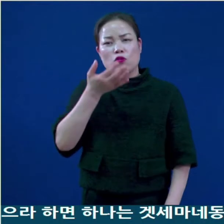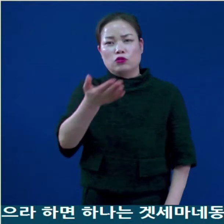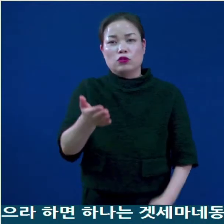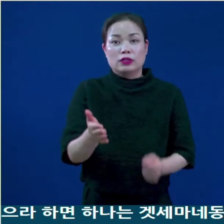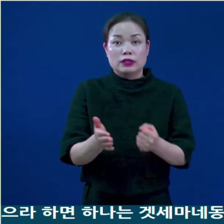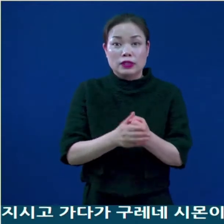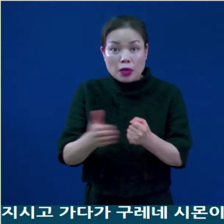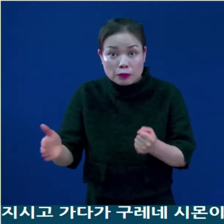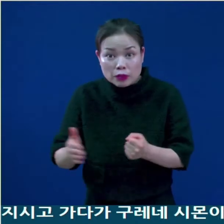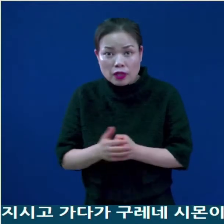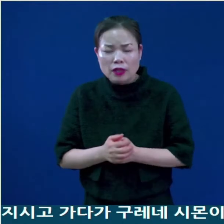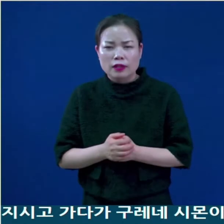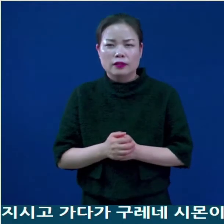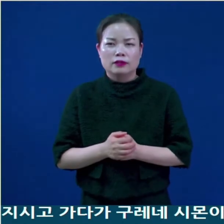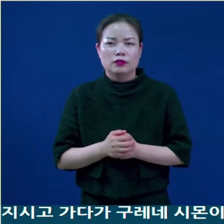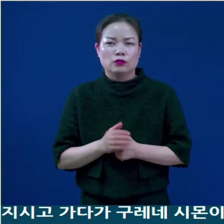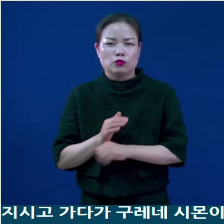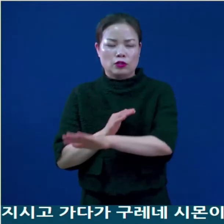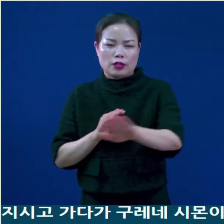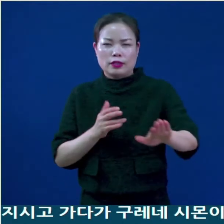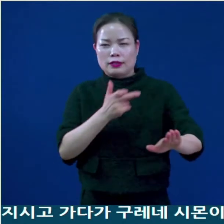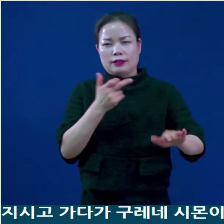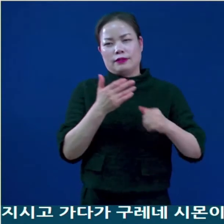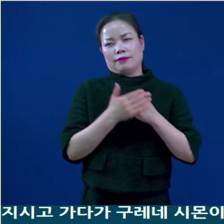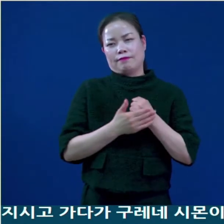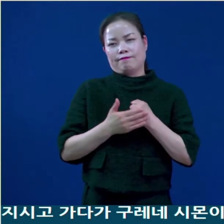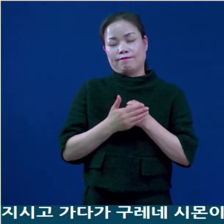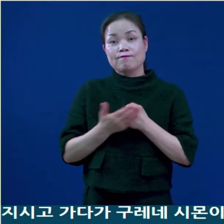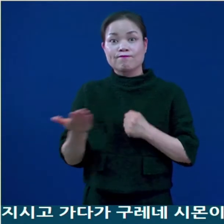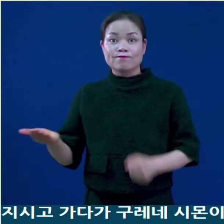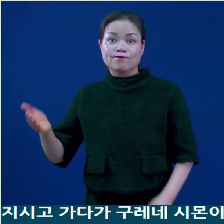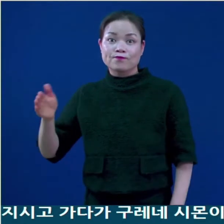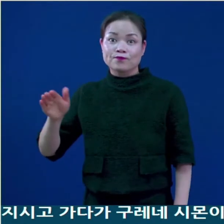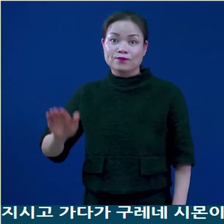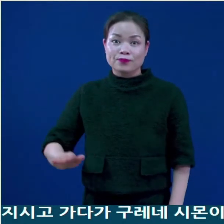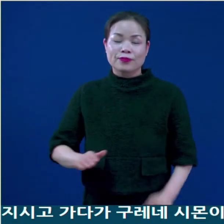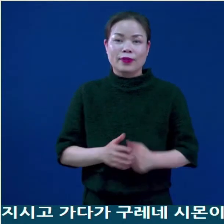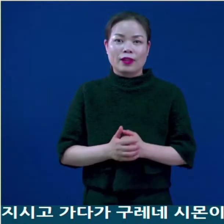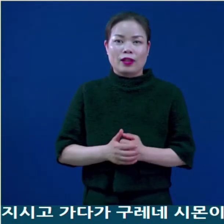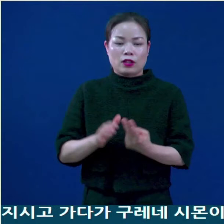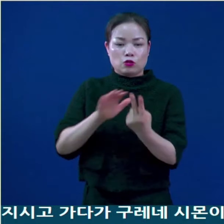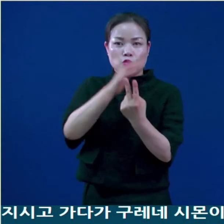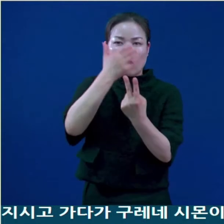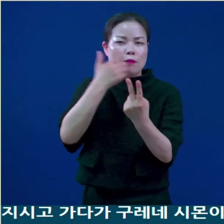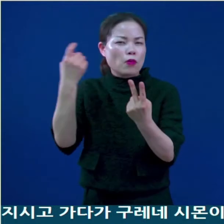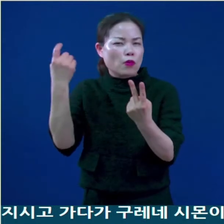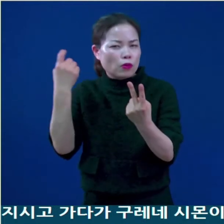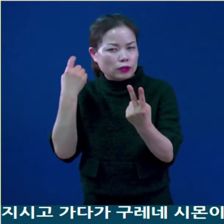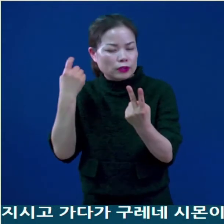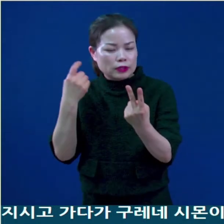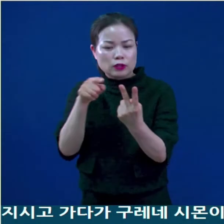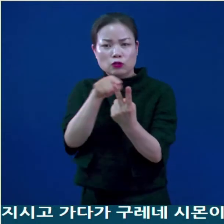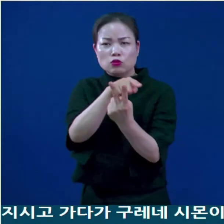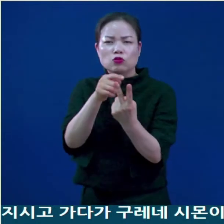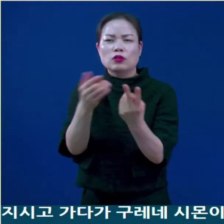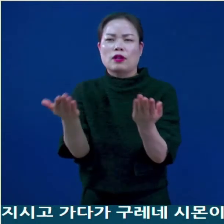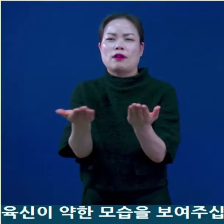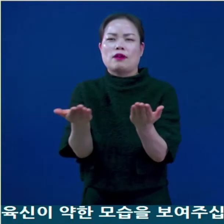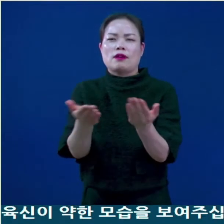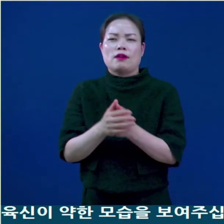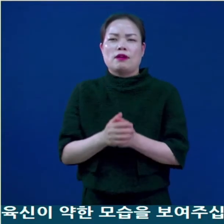때문에 이것도 우리에게 참 큰 은혜예요. 그런데 요한복음은 이 2가지